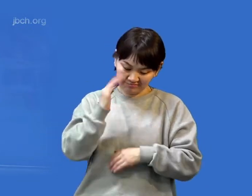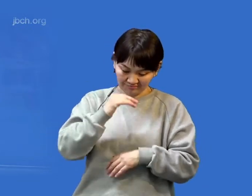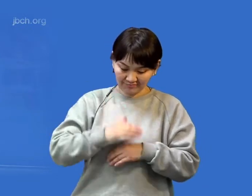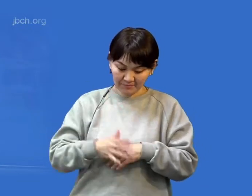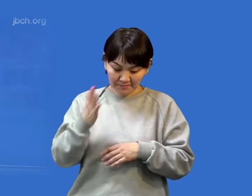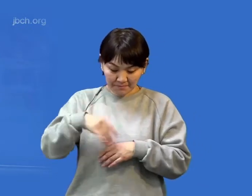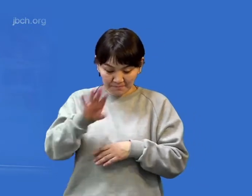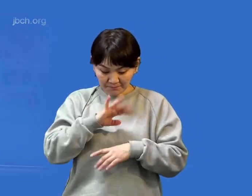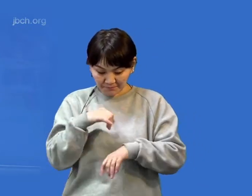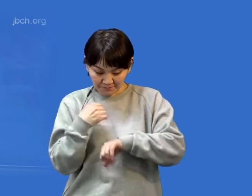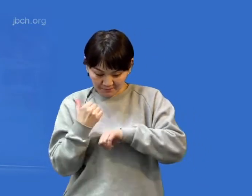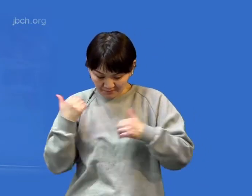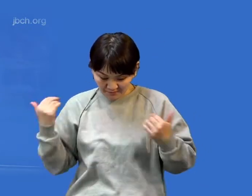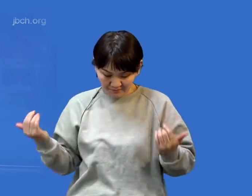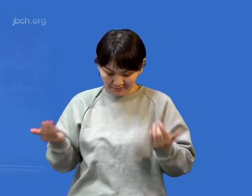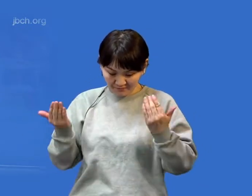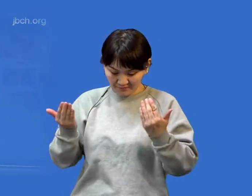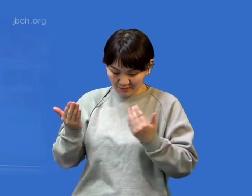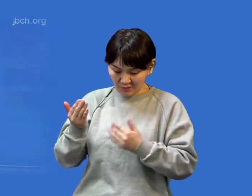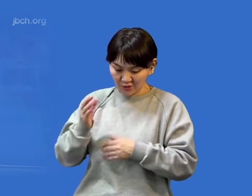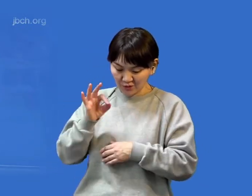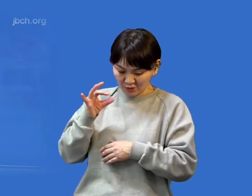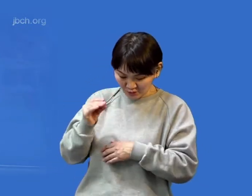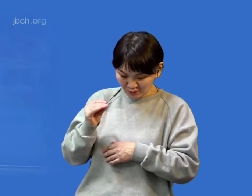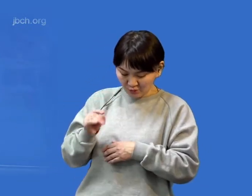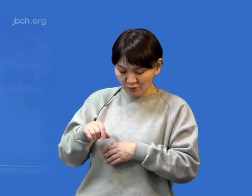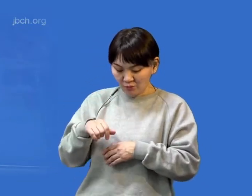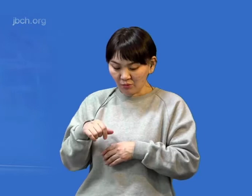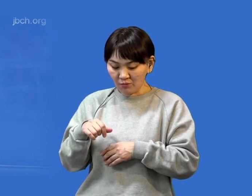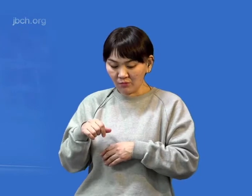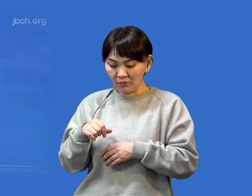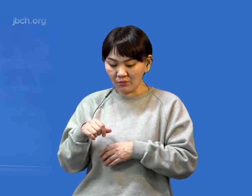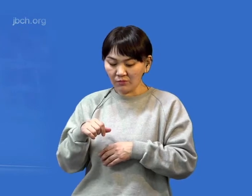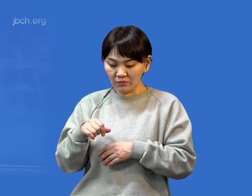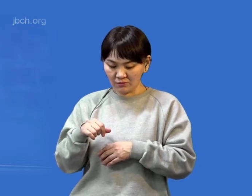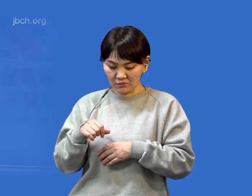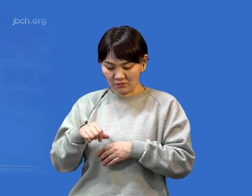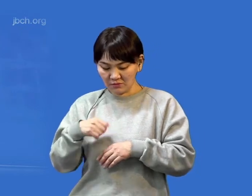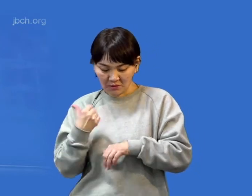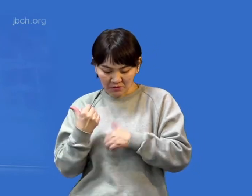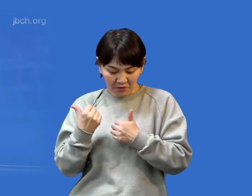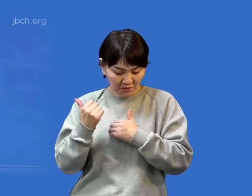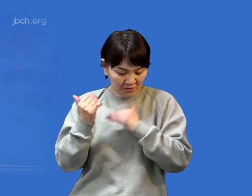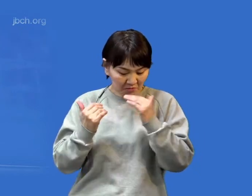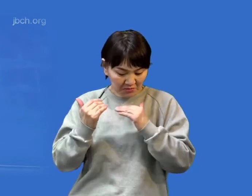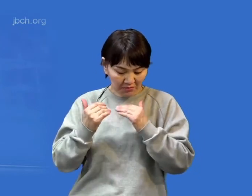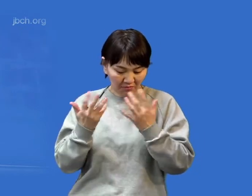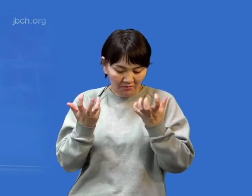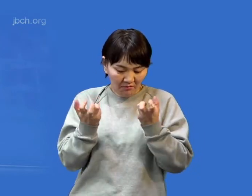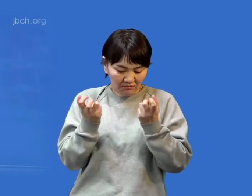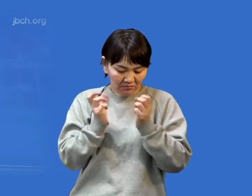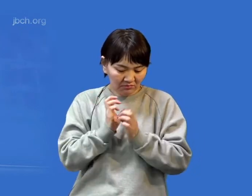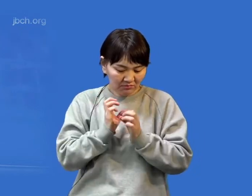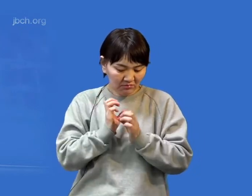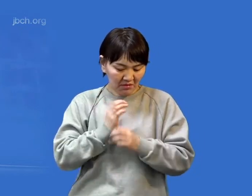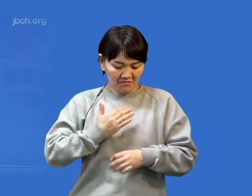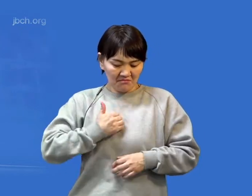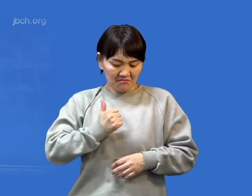нэгнээ өдөн сөрж өөр зураа атаархан сайрхахгүй байцгаая. За энэ үртэл.